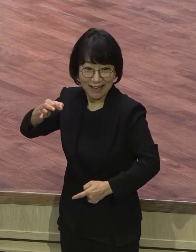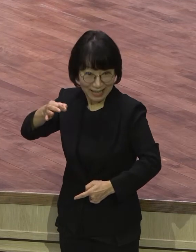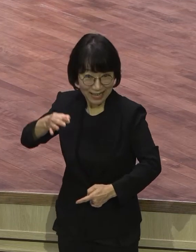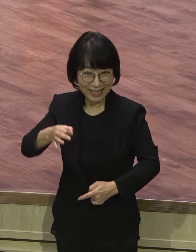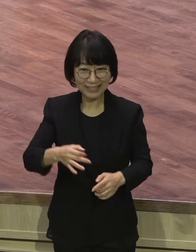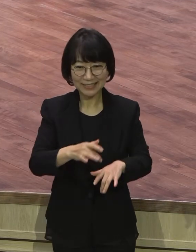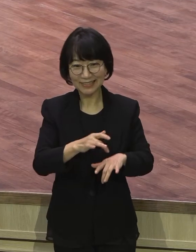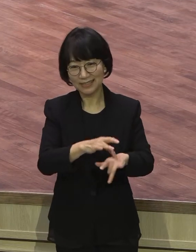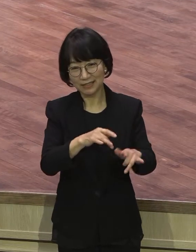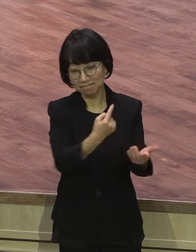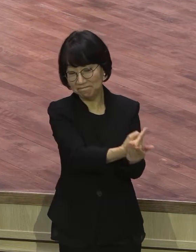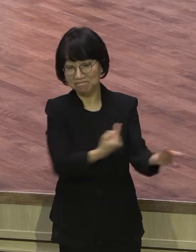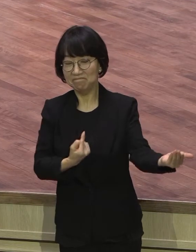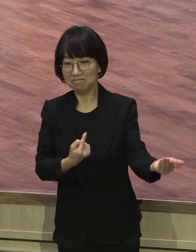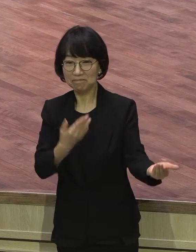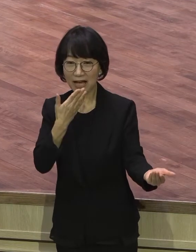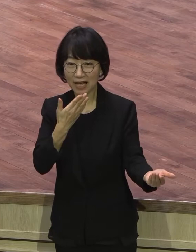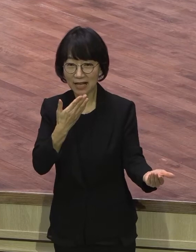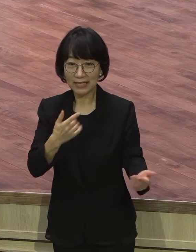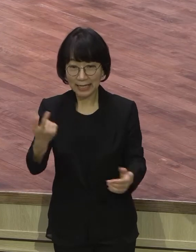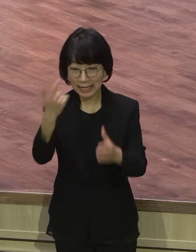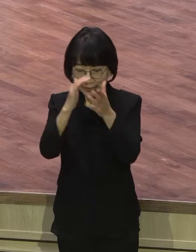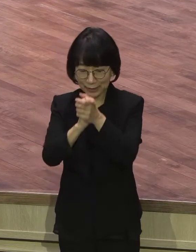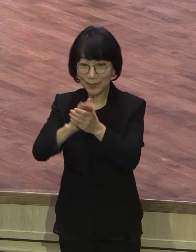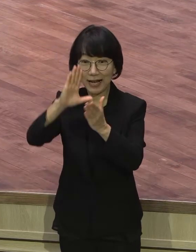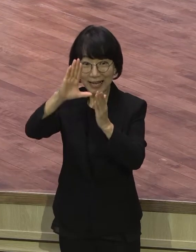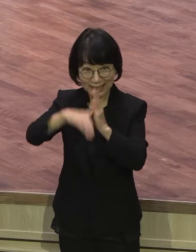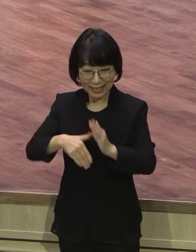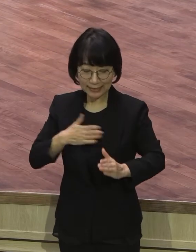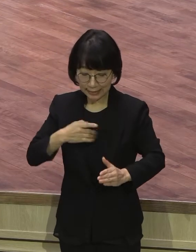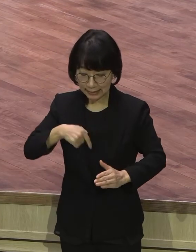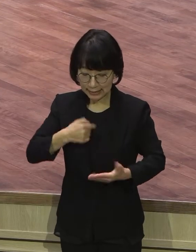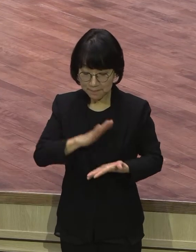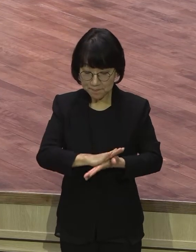기도가 나를 변화시킬 뿐만 아니라